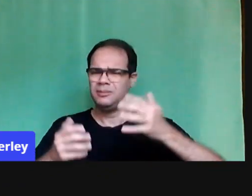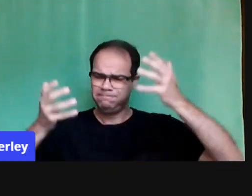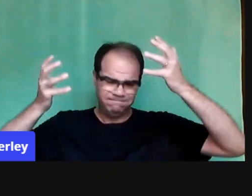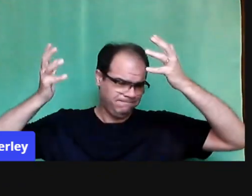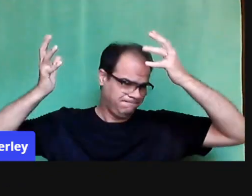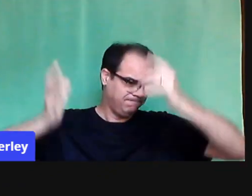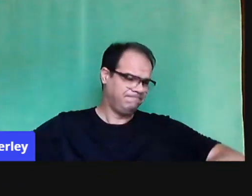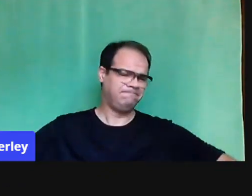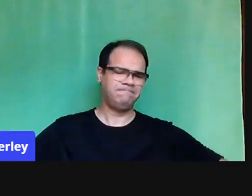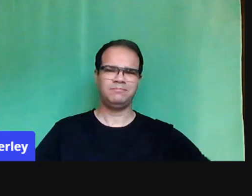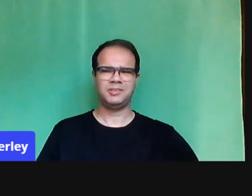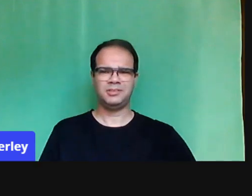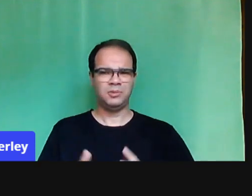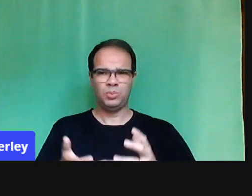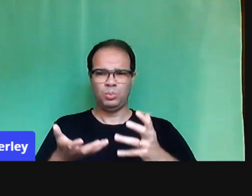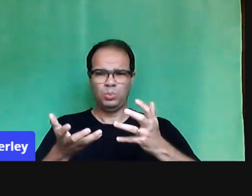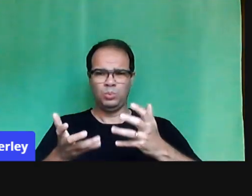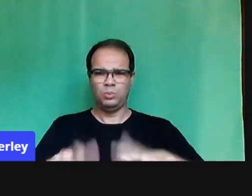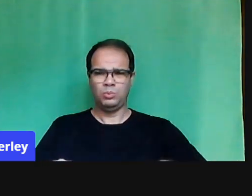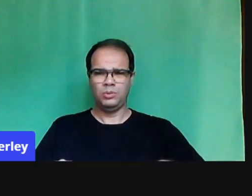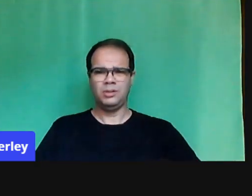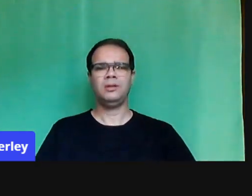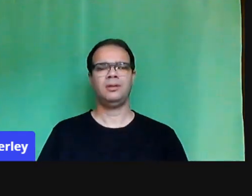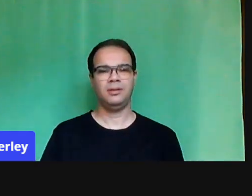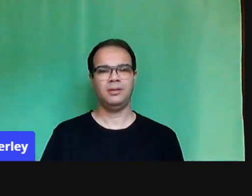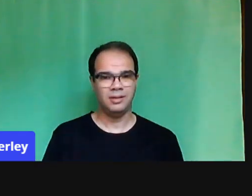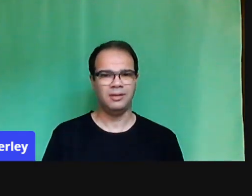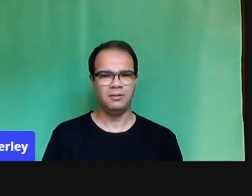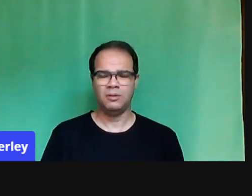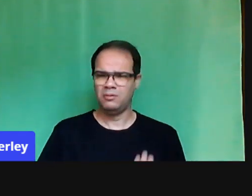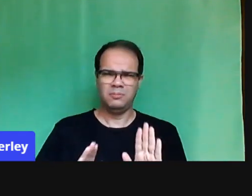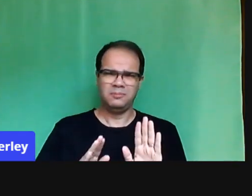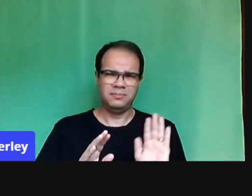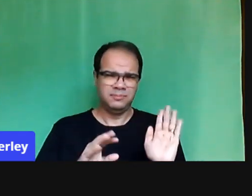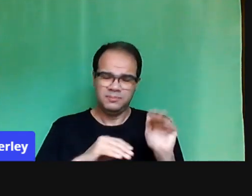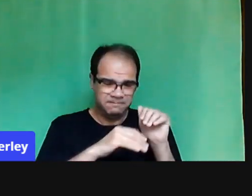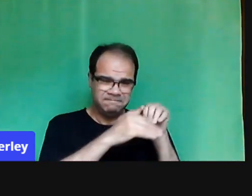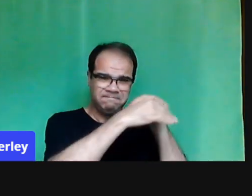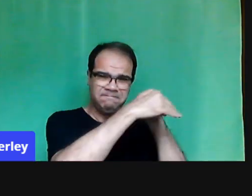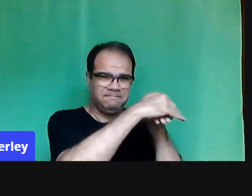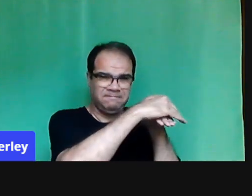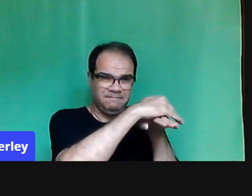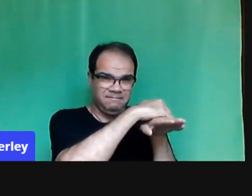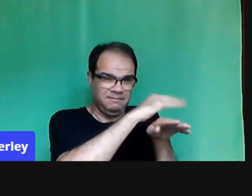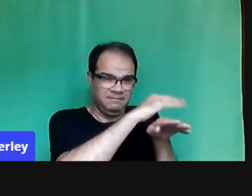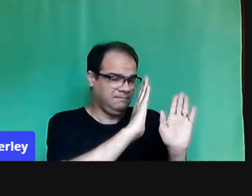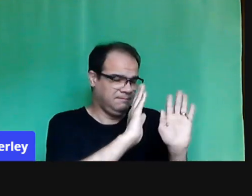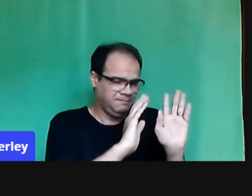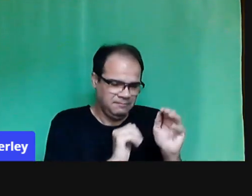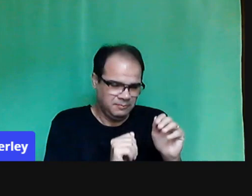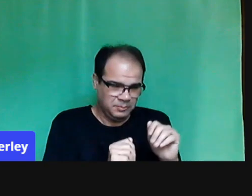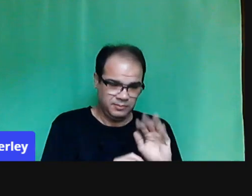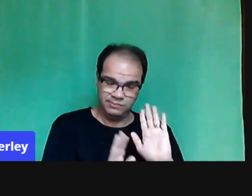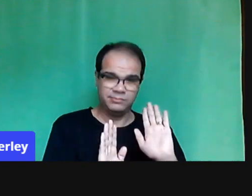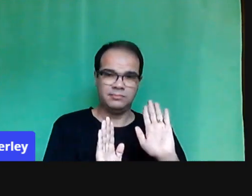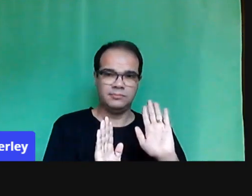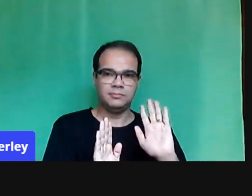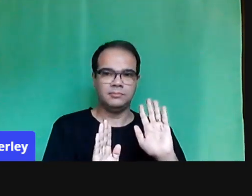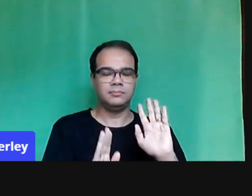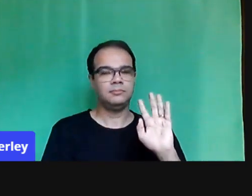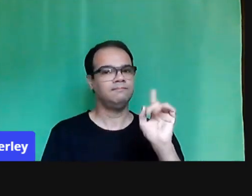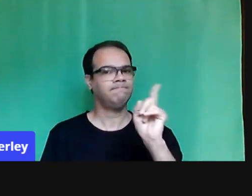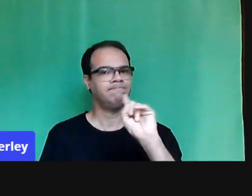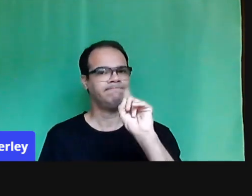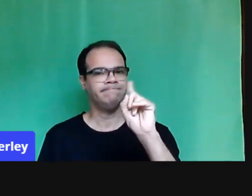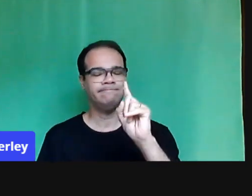chama, tá? Eu vou para a toca, né, do coelhinho, e vou ficar lá até acabar a pandemia, né? Porém, nós não